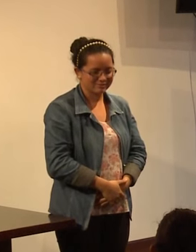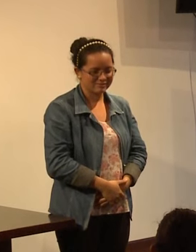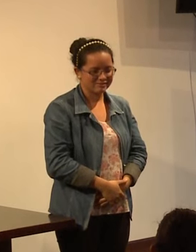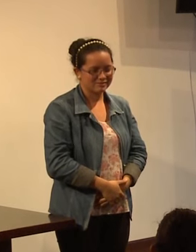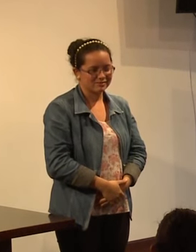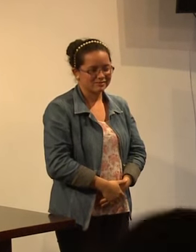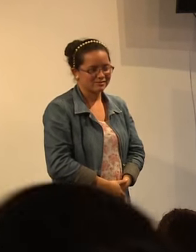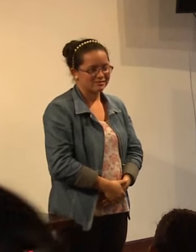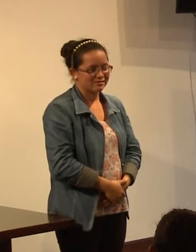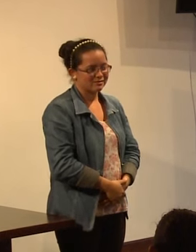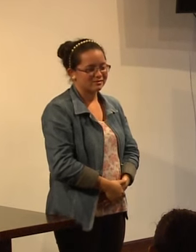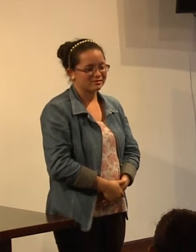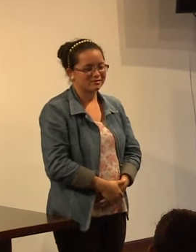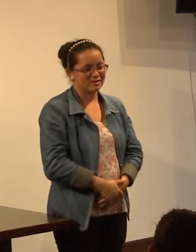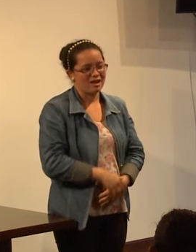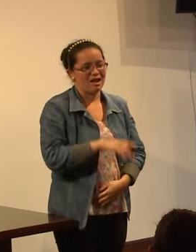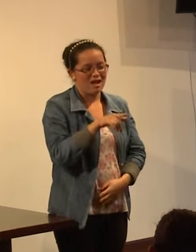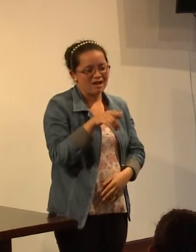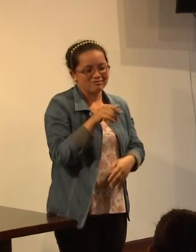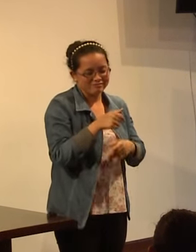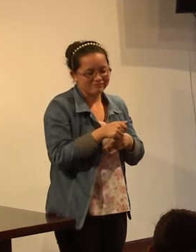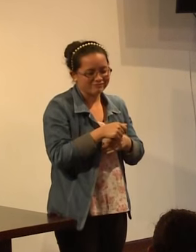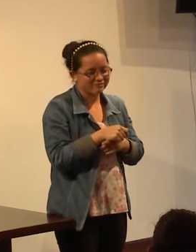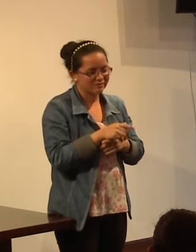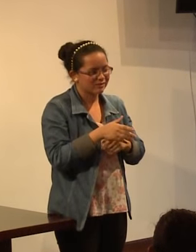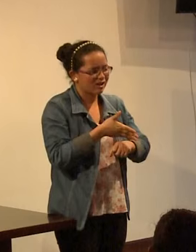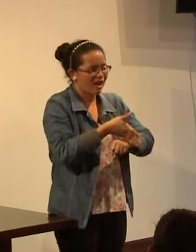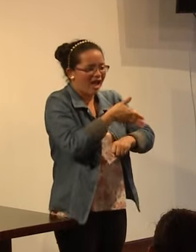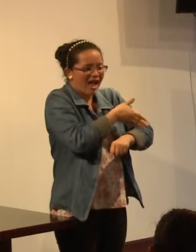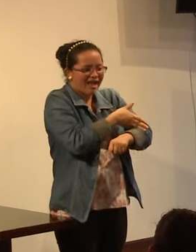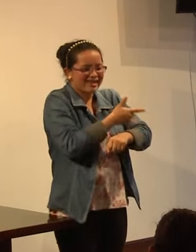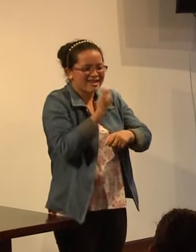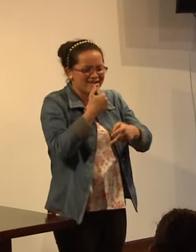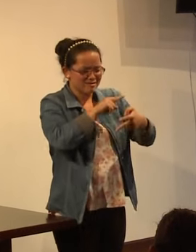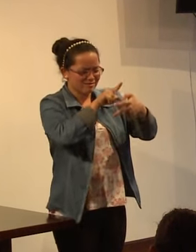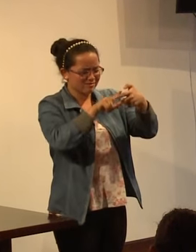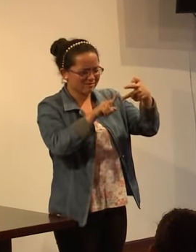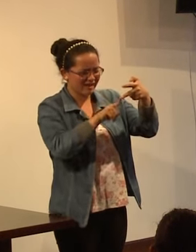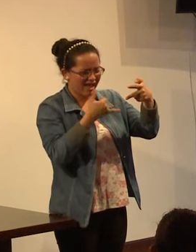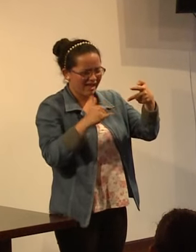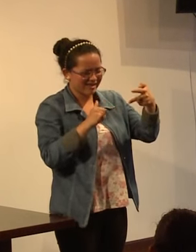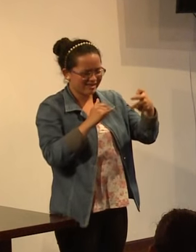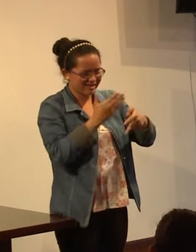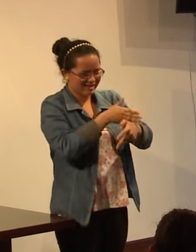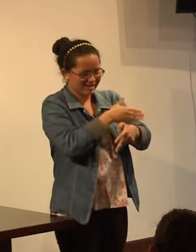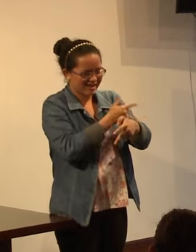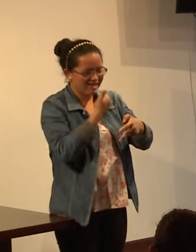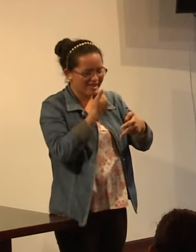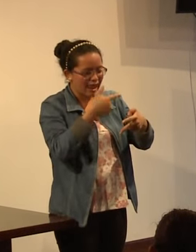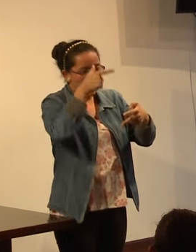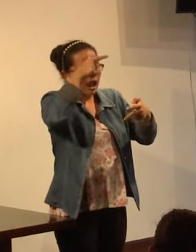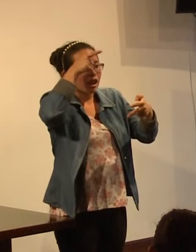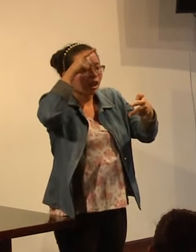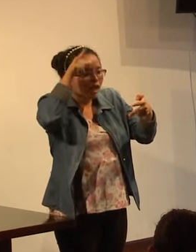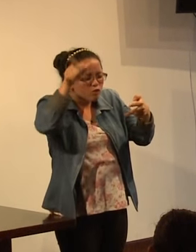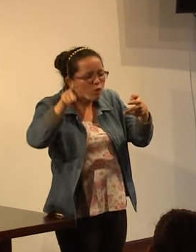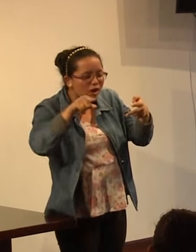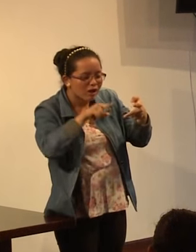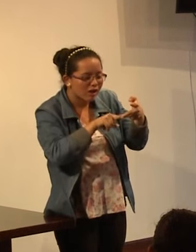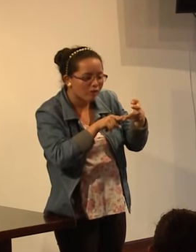de nuestros dos puntos iniciales que tenían que ver con que se acuerdan de los puntos que hemos sacado. ¿Quién se acuerda?